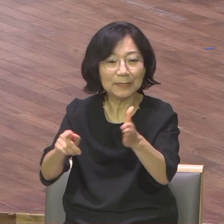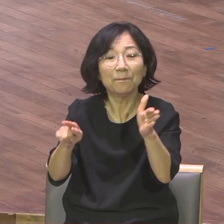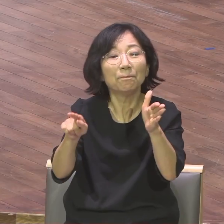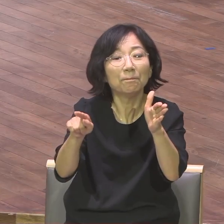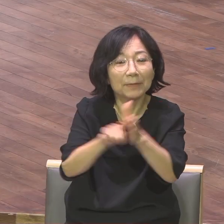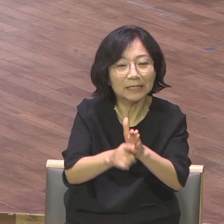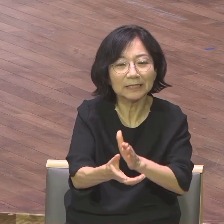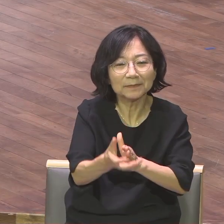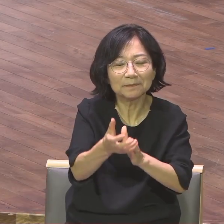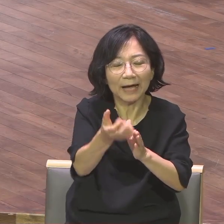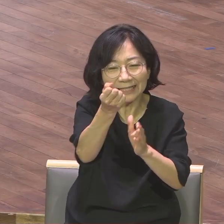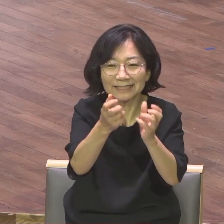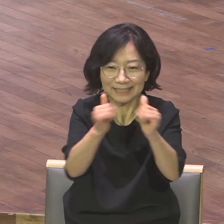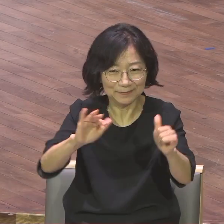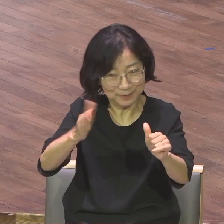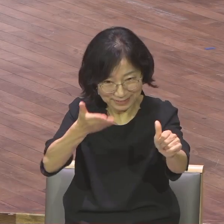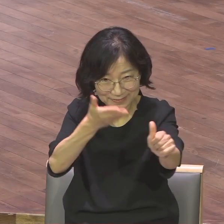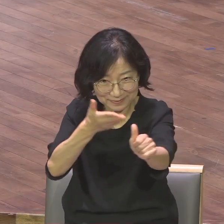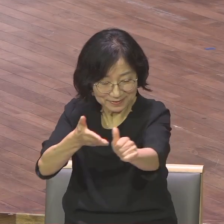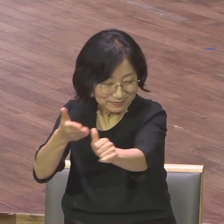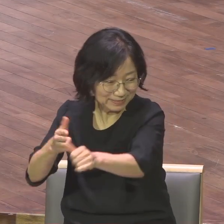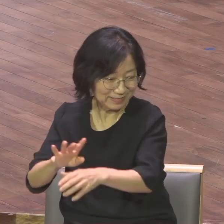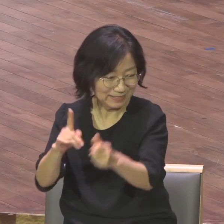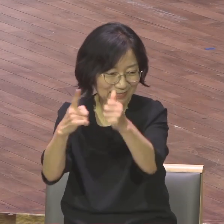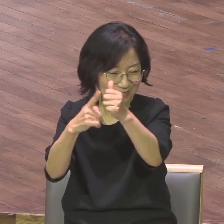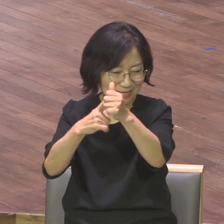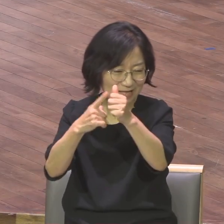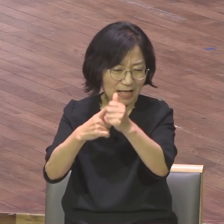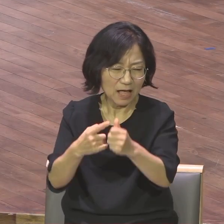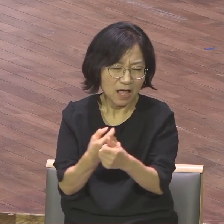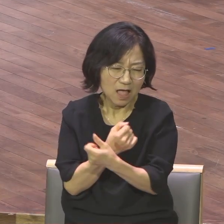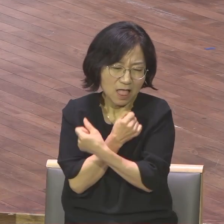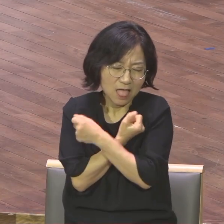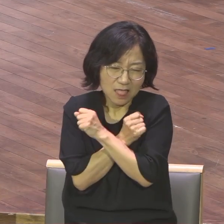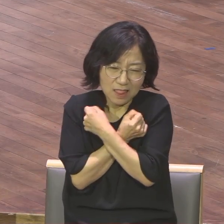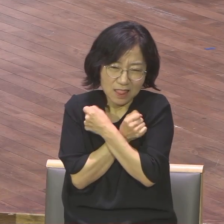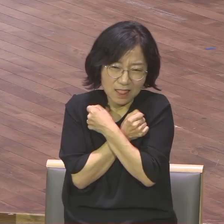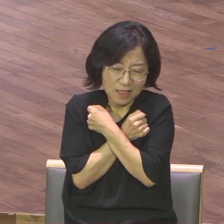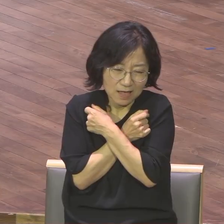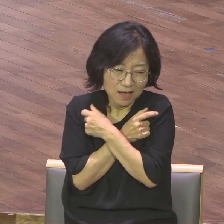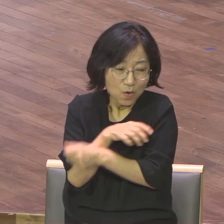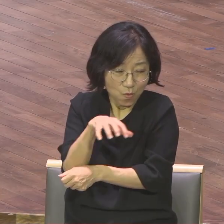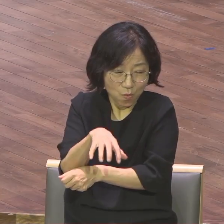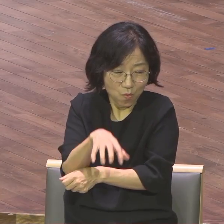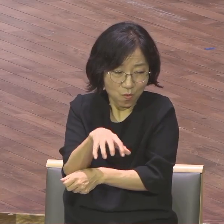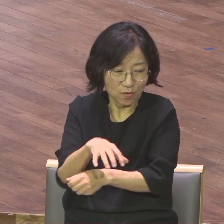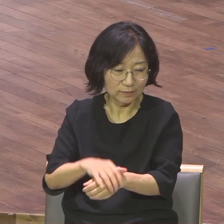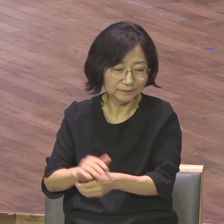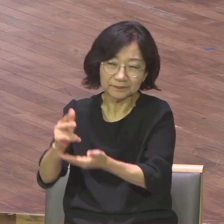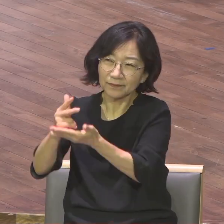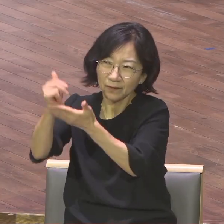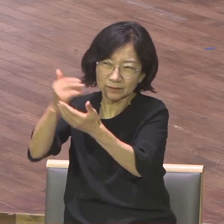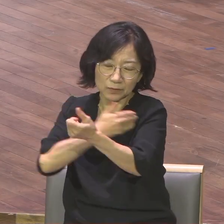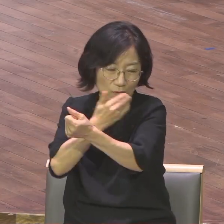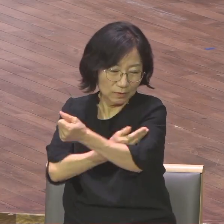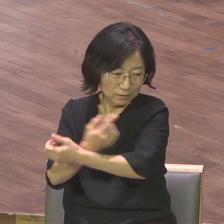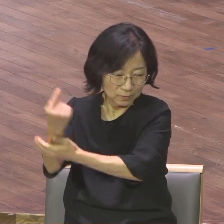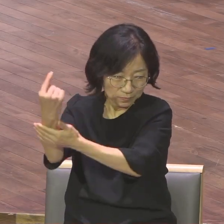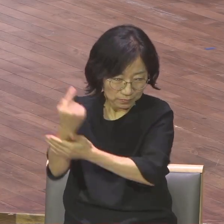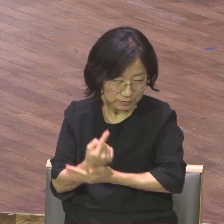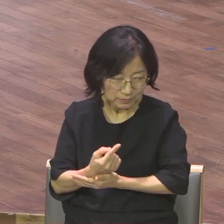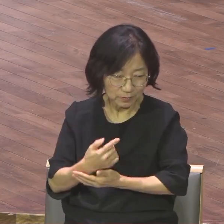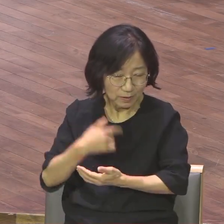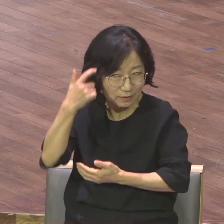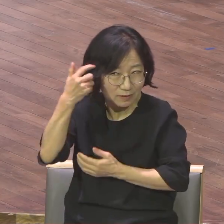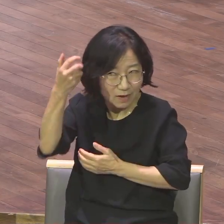축복합니다. 그럼 첫째로 마른 뼈의 현장입니다. 자, 1, 2절 다시 봅니다. 여호와께서 권능으로 내게 임하시고 그의